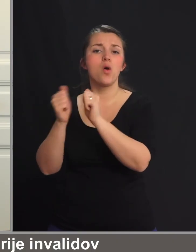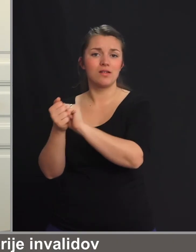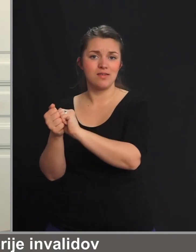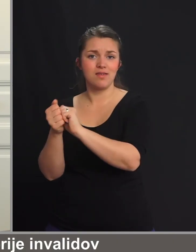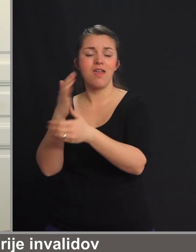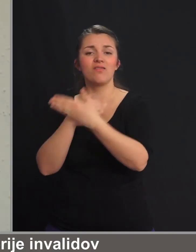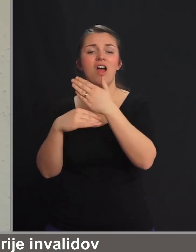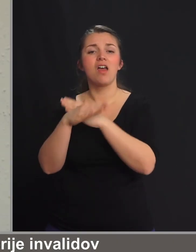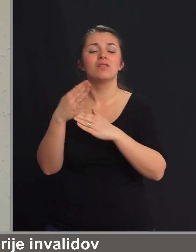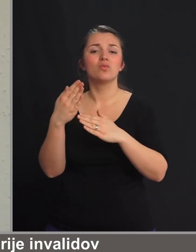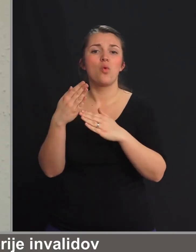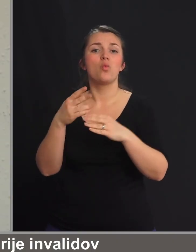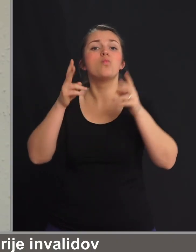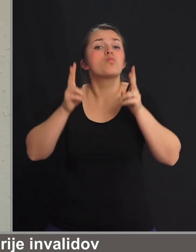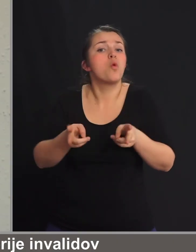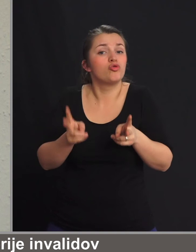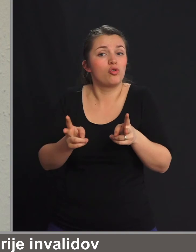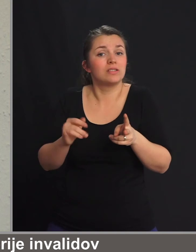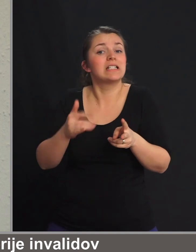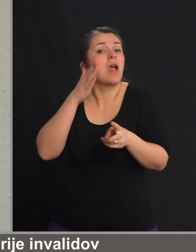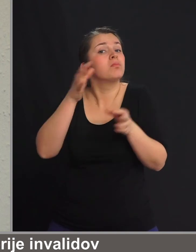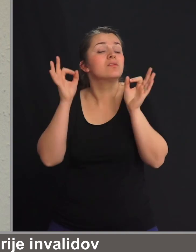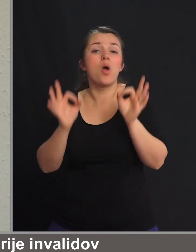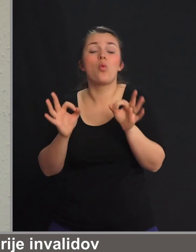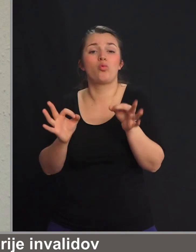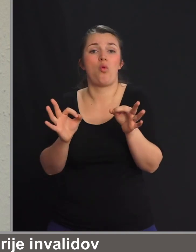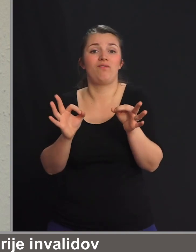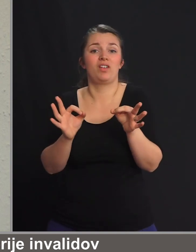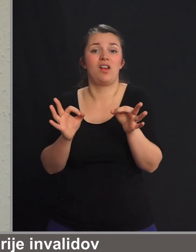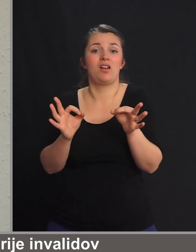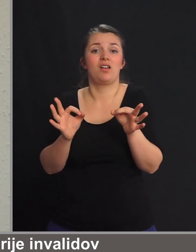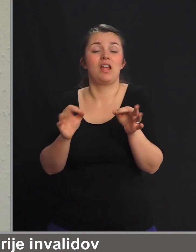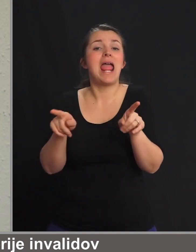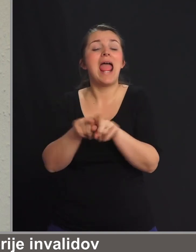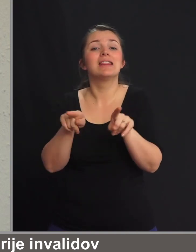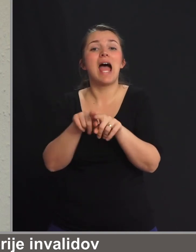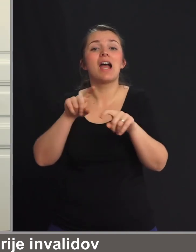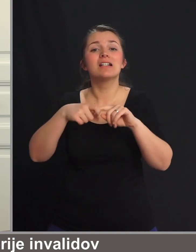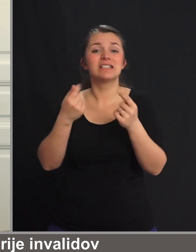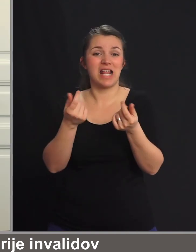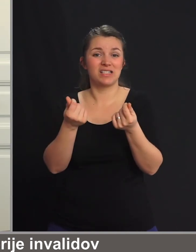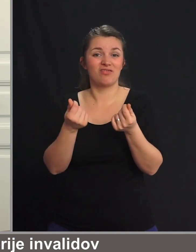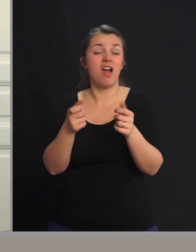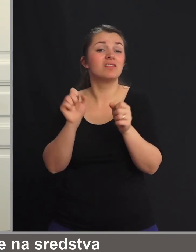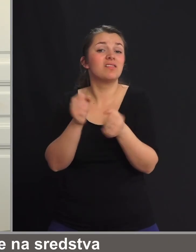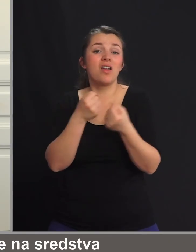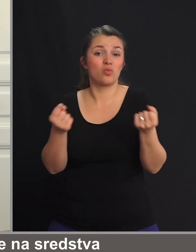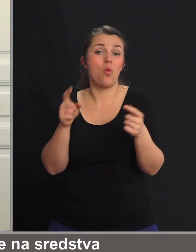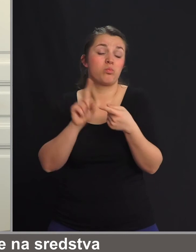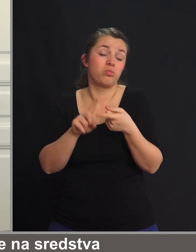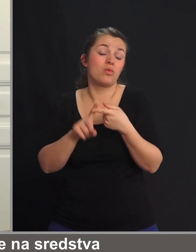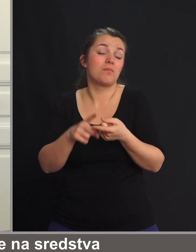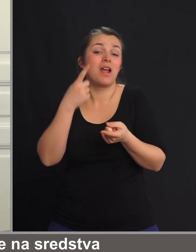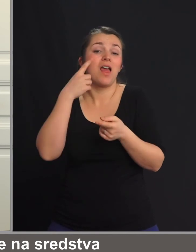kategorije invalidov možnosti, da bi zagotovili enaka sredstva, zaradi